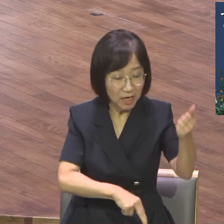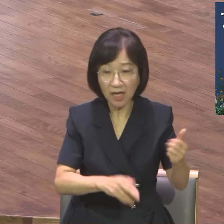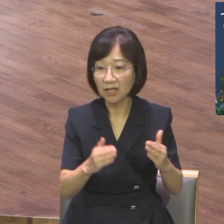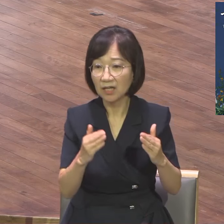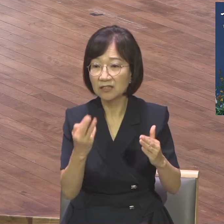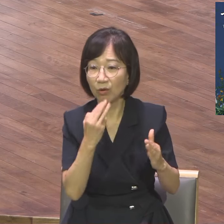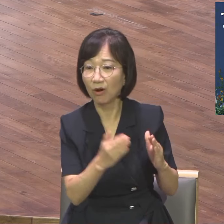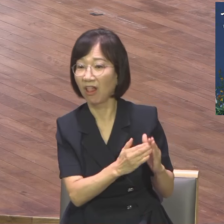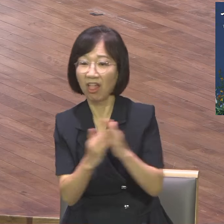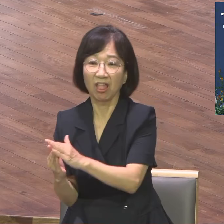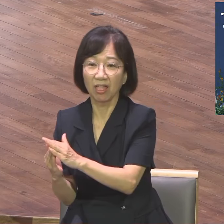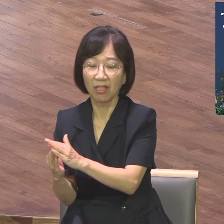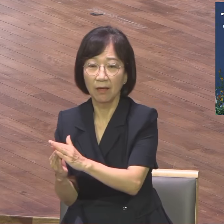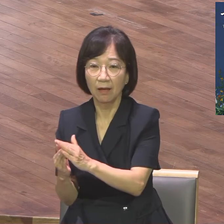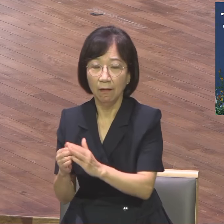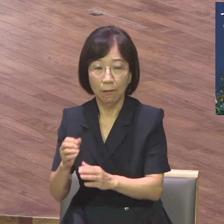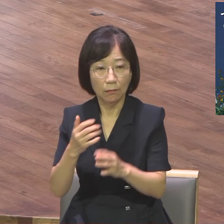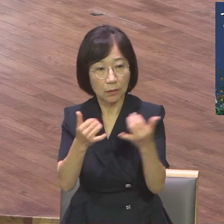뭔 상담을 합니까?